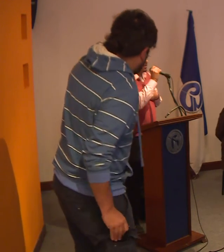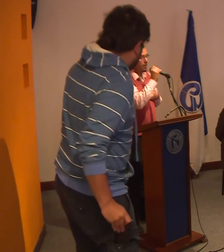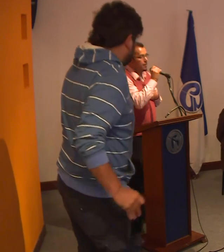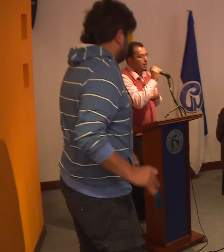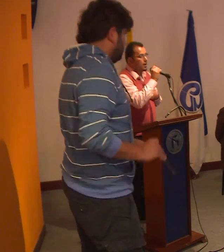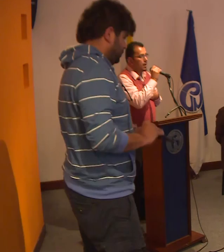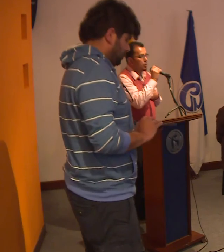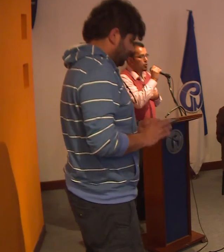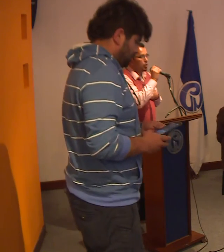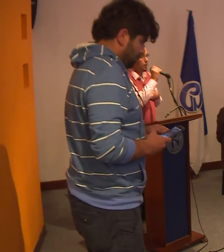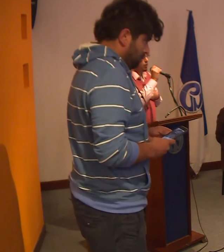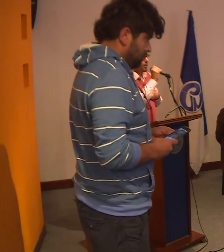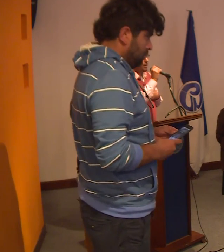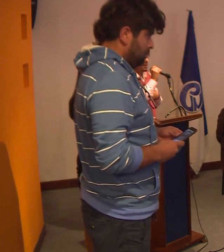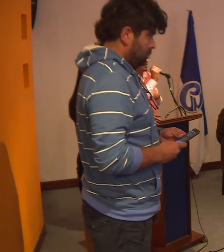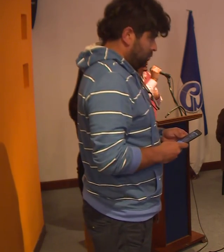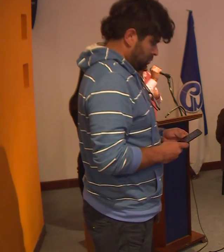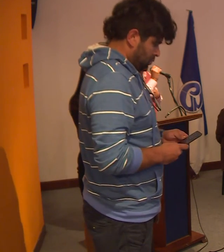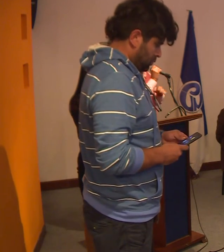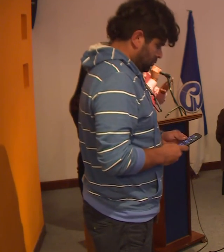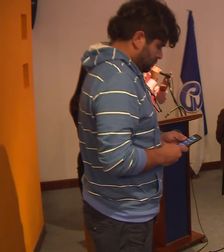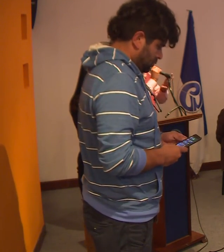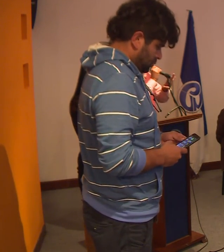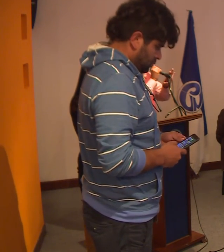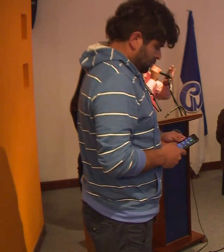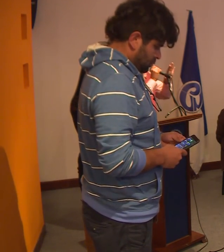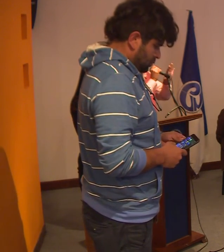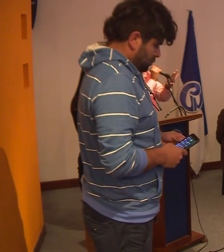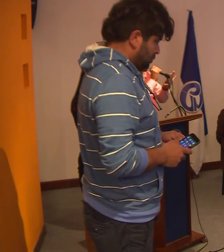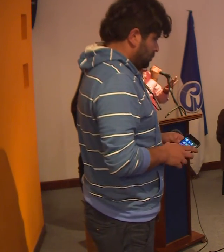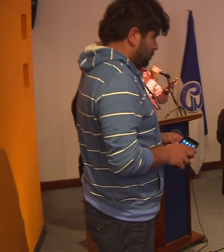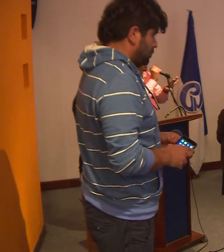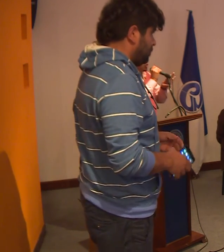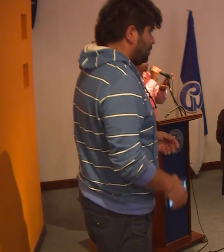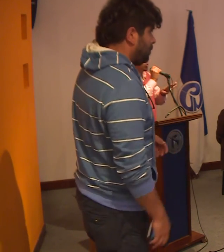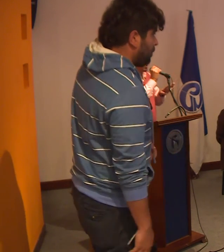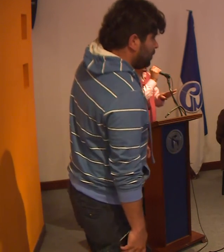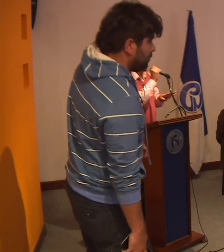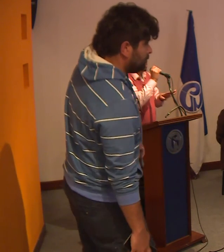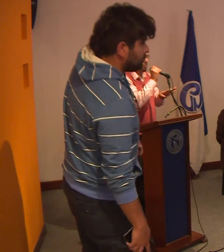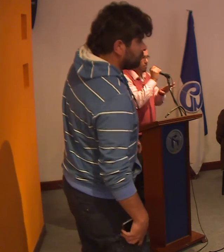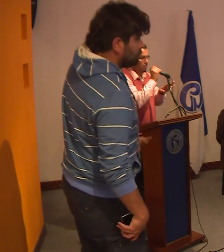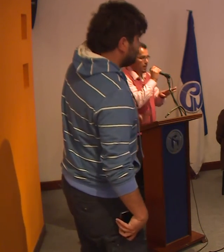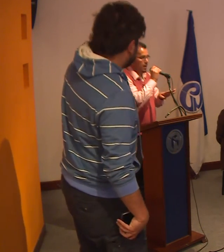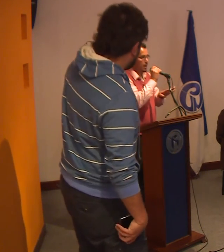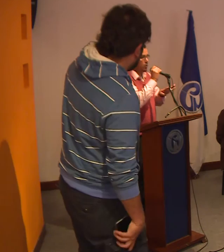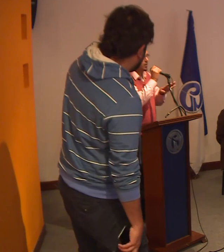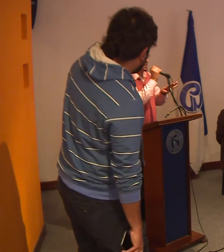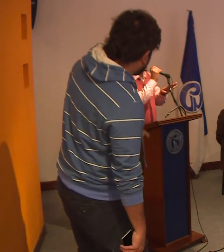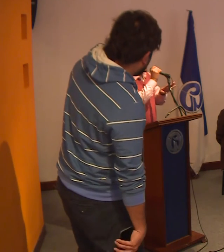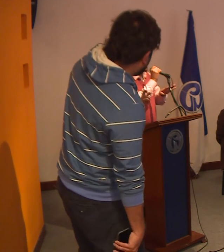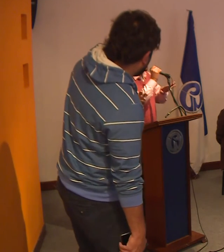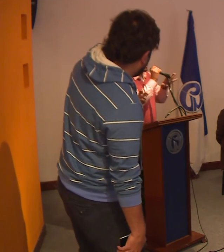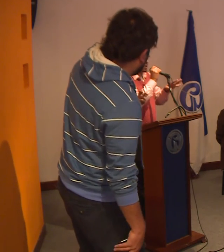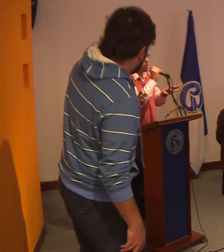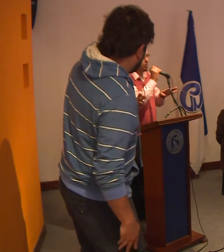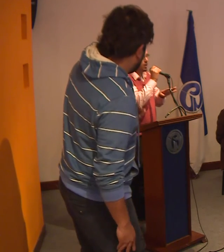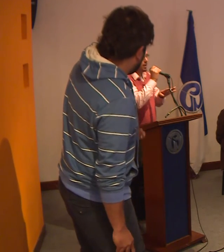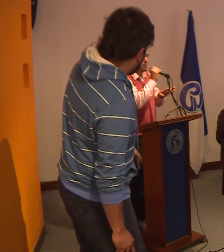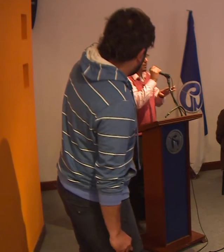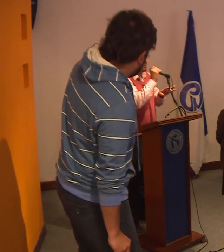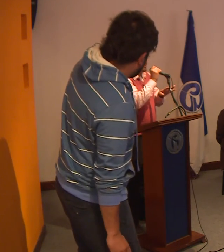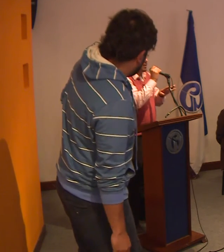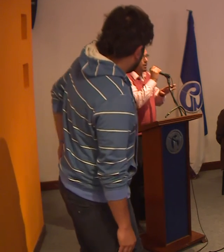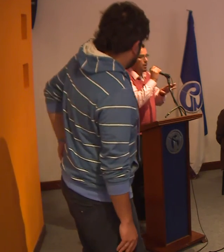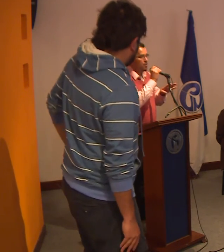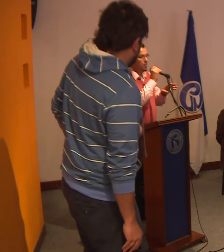tarde en el Auditorio Pablo Freire. Están agendados 4 temas que son coyunturales para los intereses de ASPU y de toda la